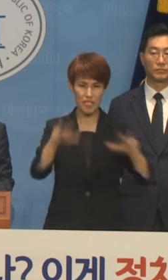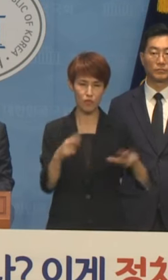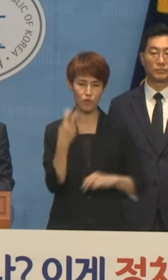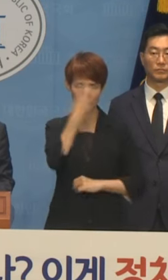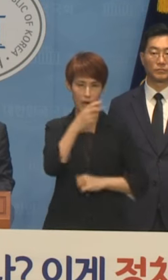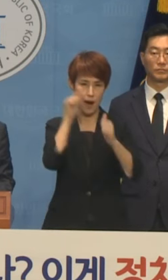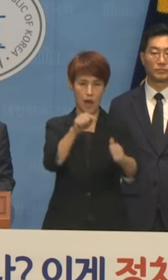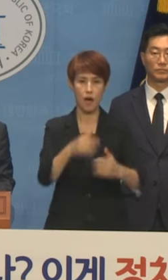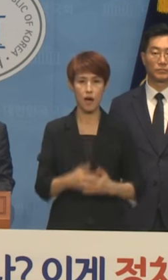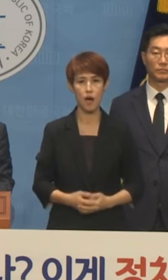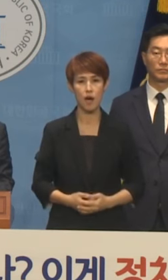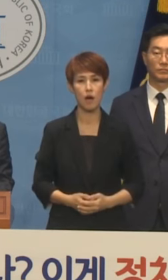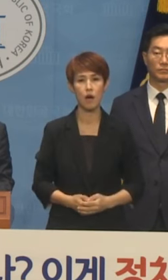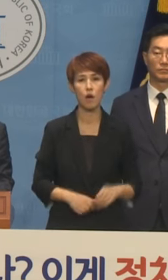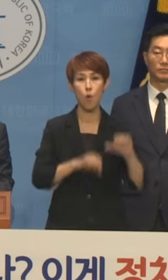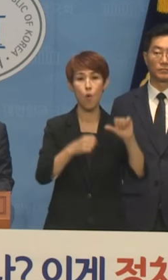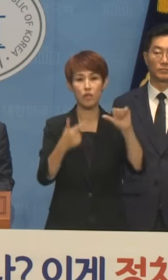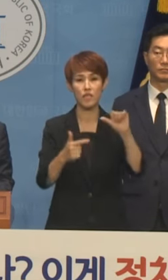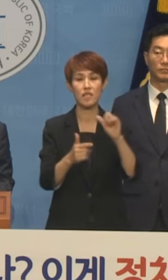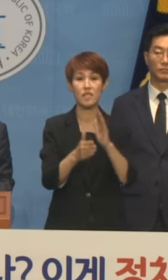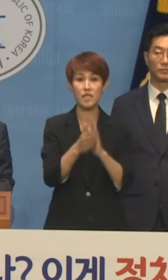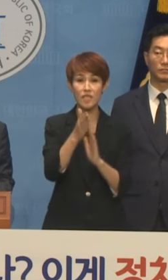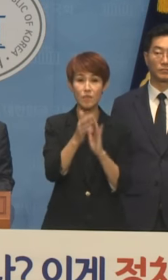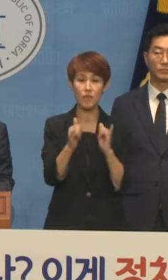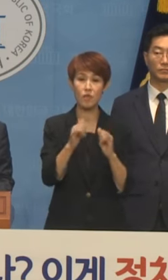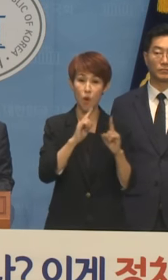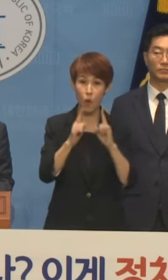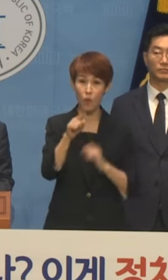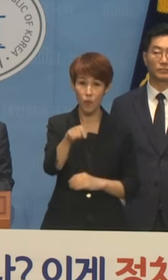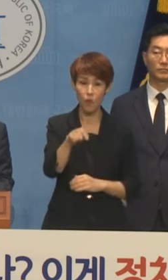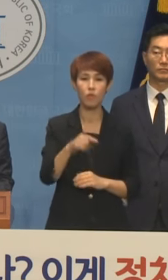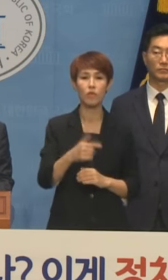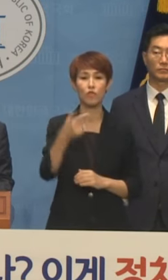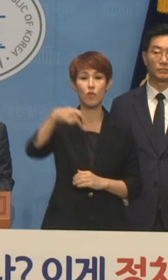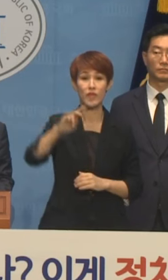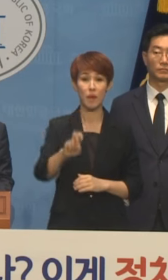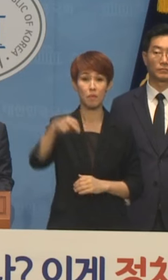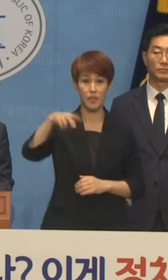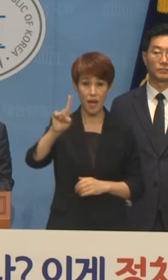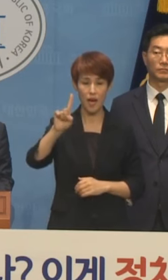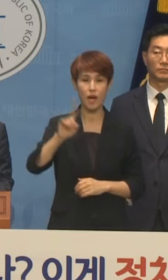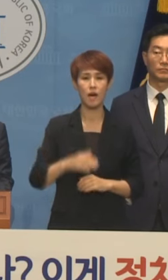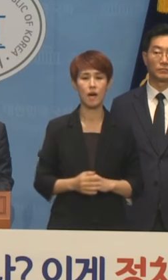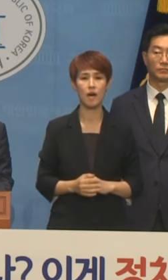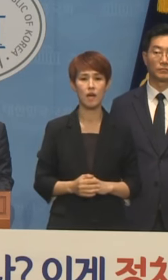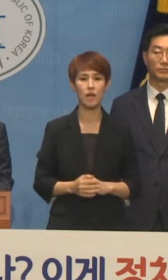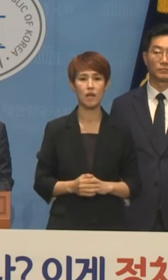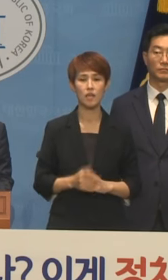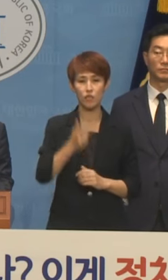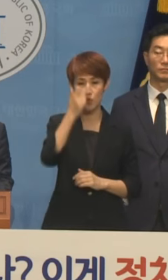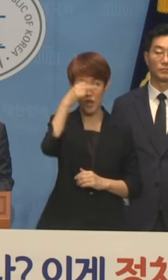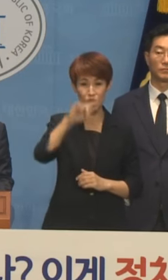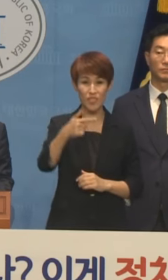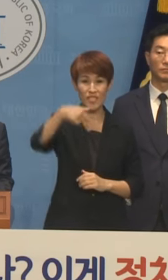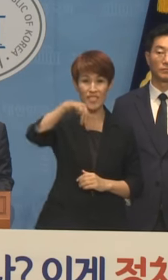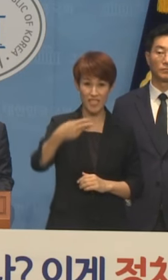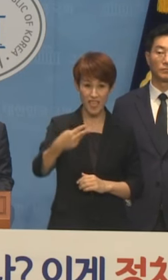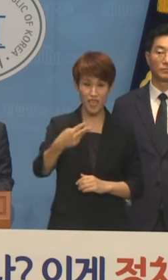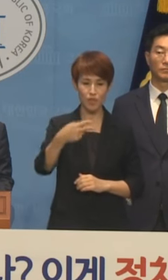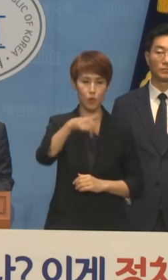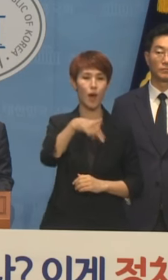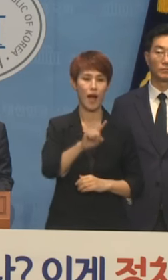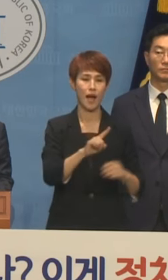2024년 5월 6일 시민언론 뉴탐사는 국정농단 사건의 핵심 피의자였던 최순실의 조카인